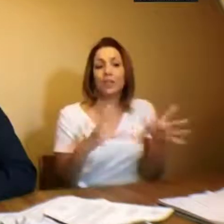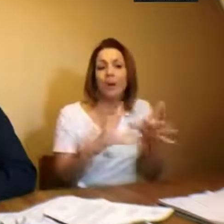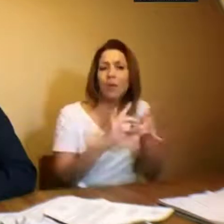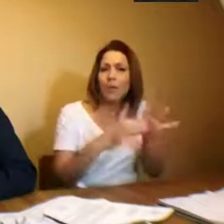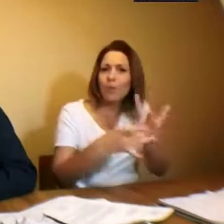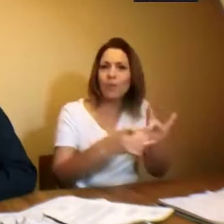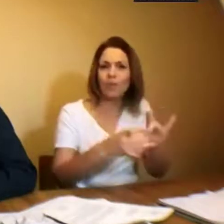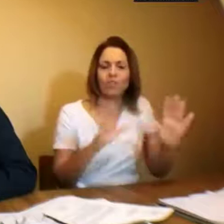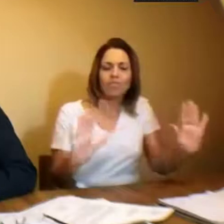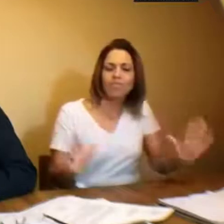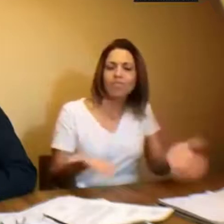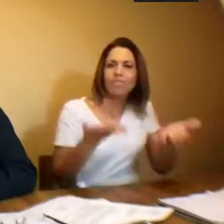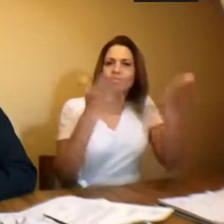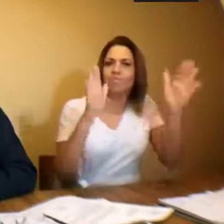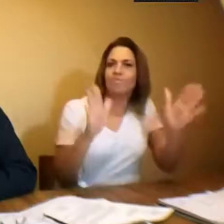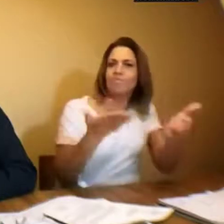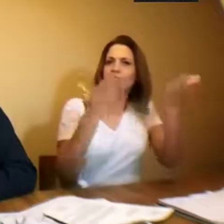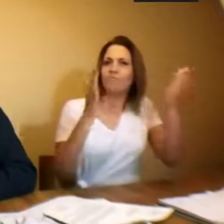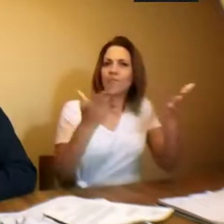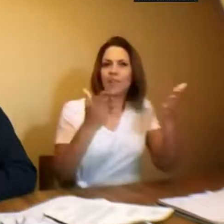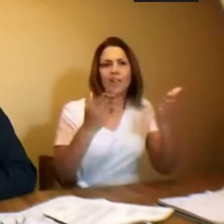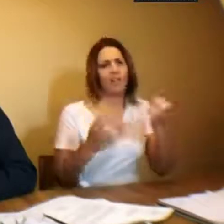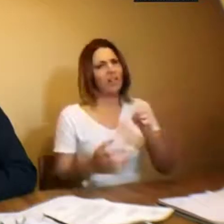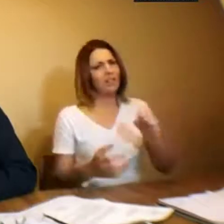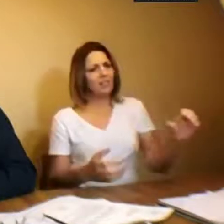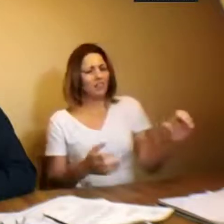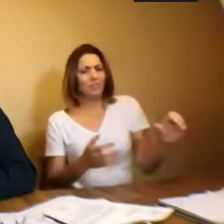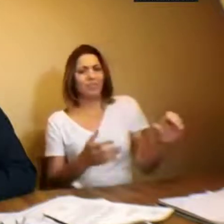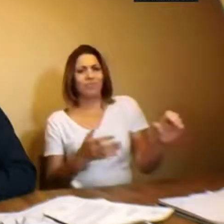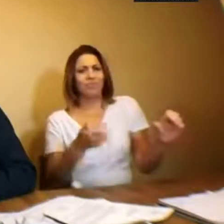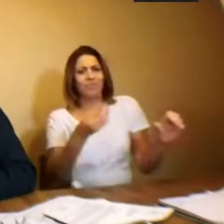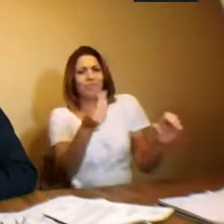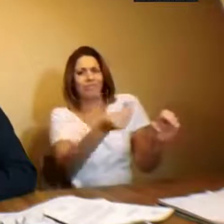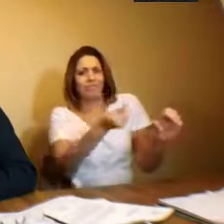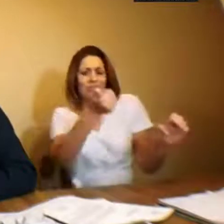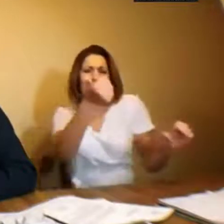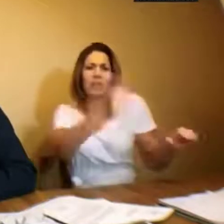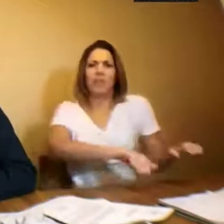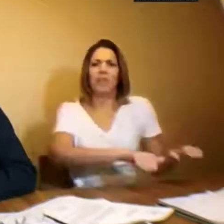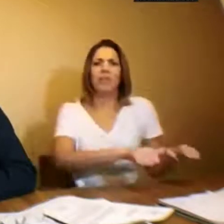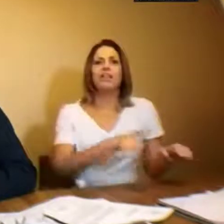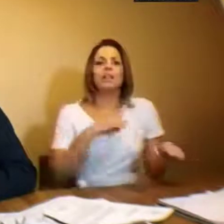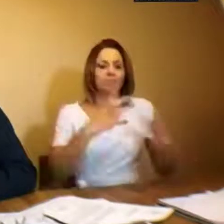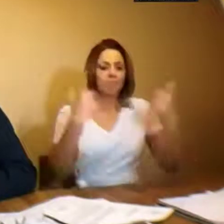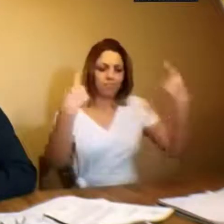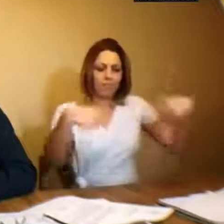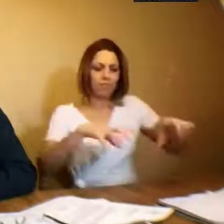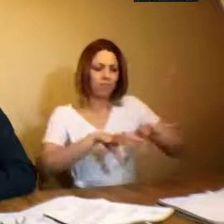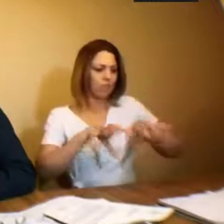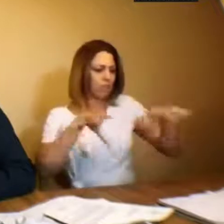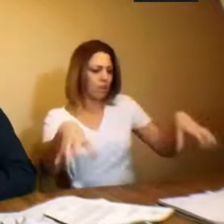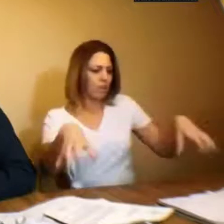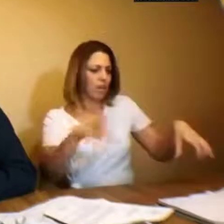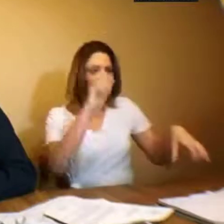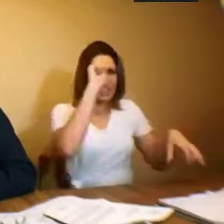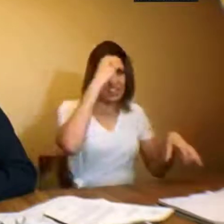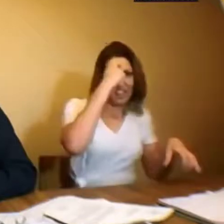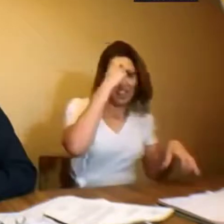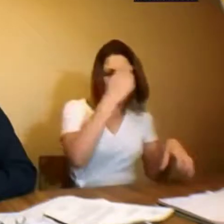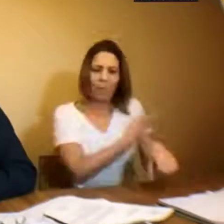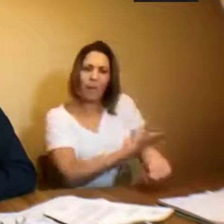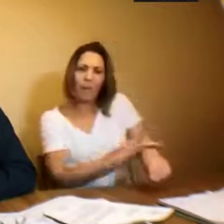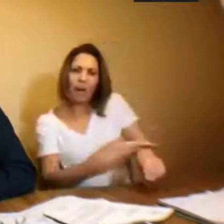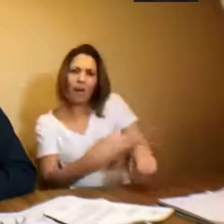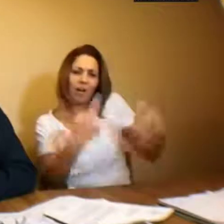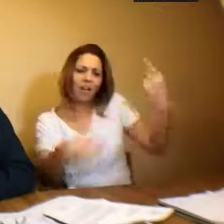cacos que nos fez o governo da esquerda no passado, botando de um lado negros e brancos,